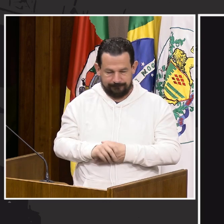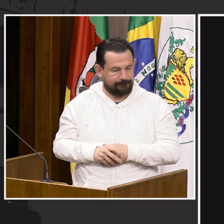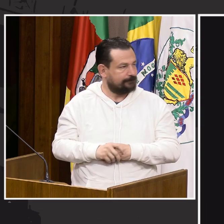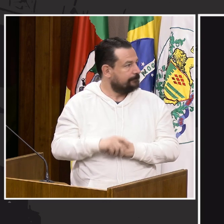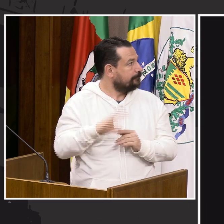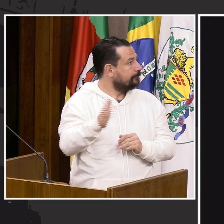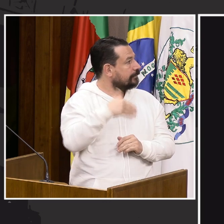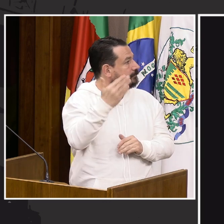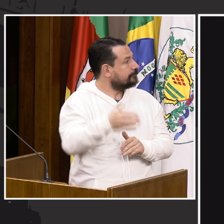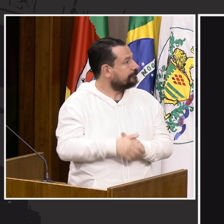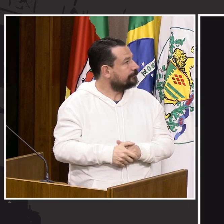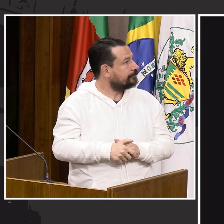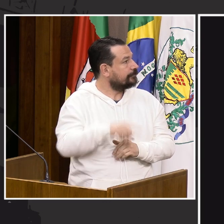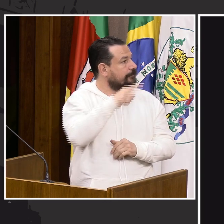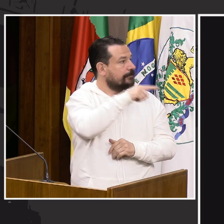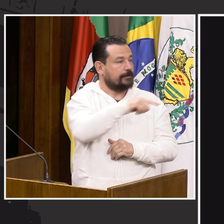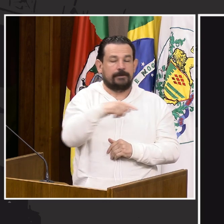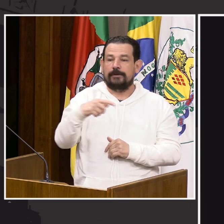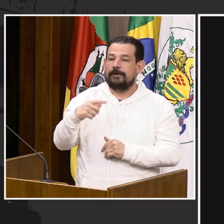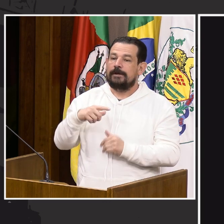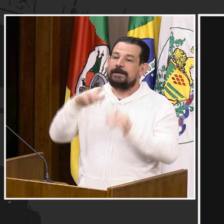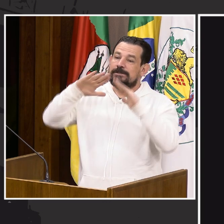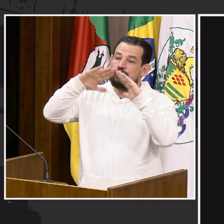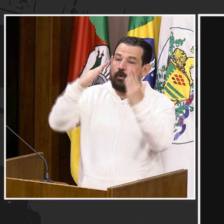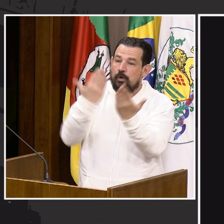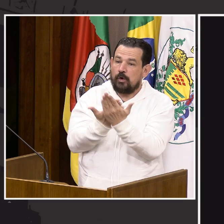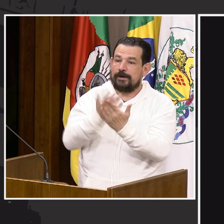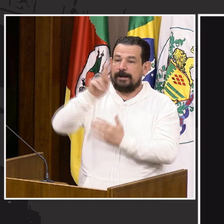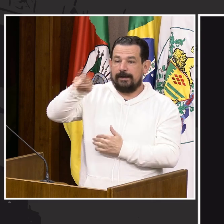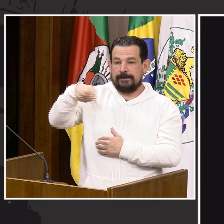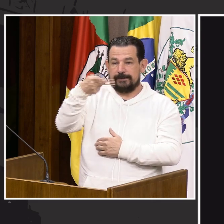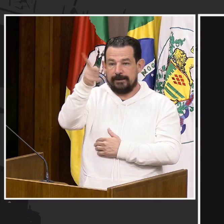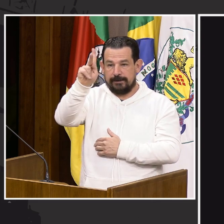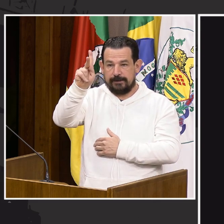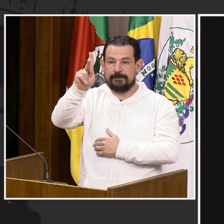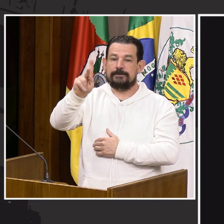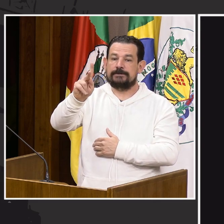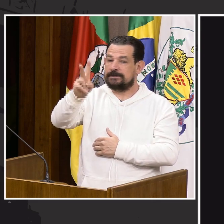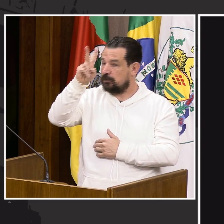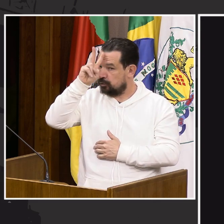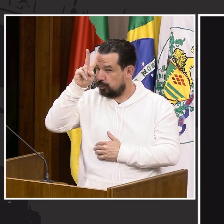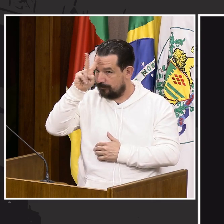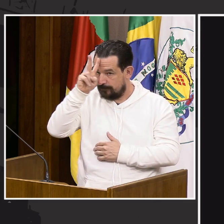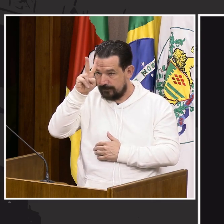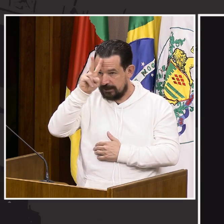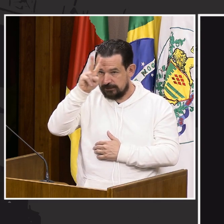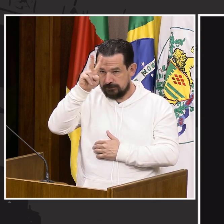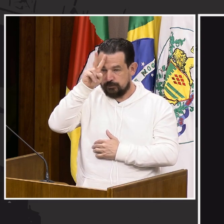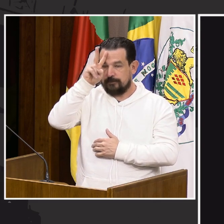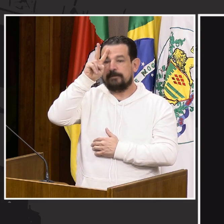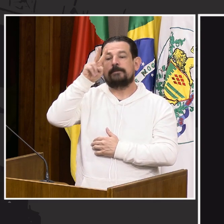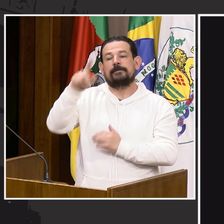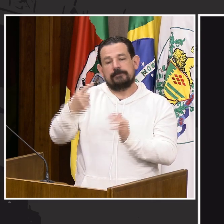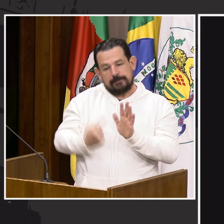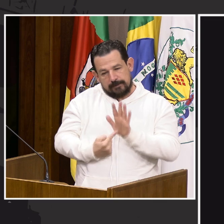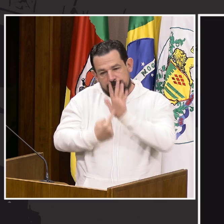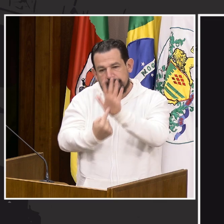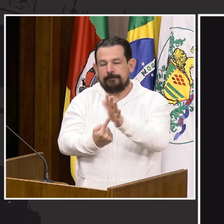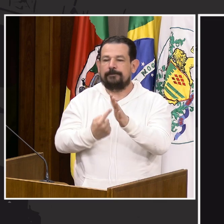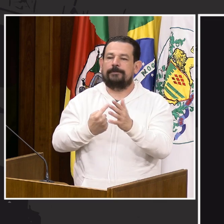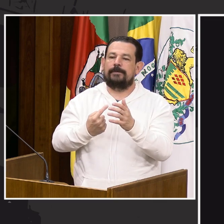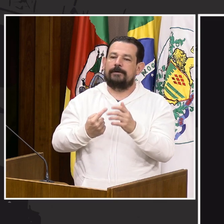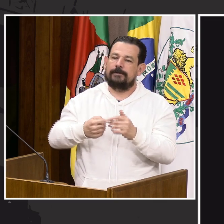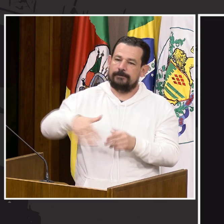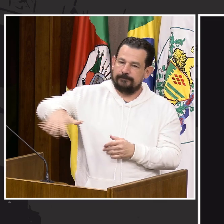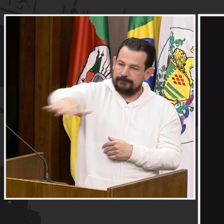conhecer e saber o que há em tudo que esse movimento surdo faz. Na quarta-feira, então, teremos 2 pessoas que trabalham, né, 2